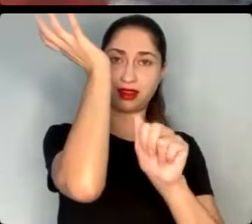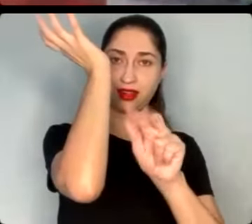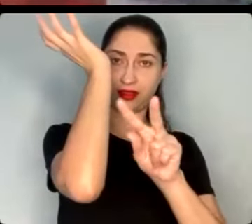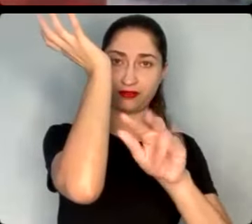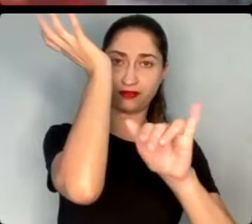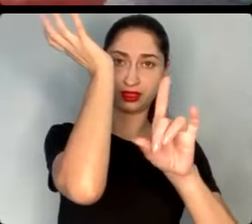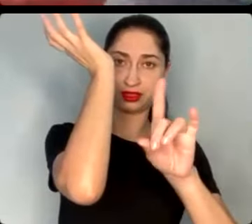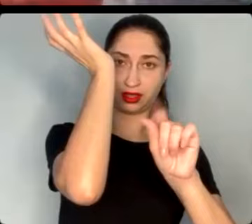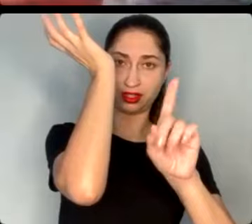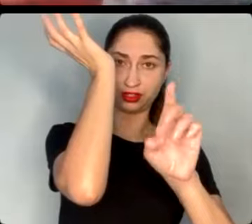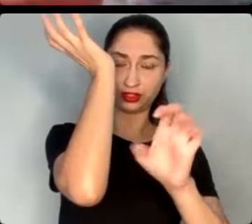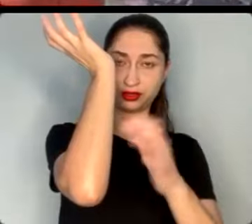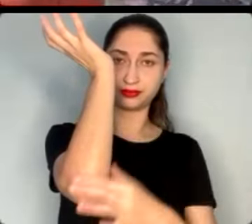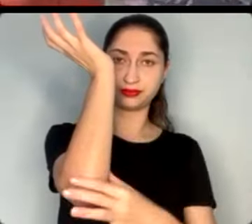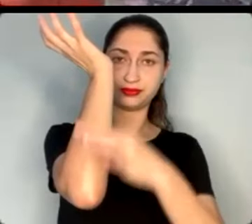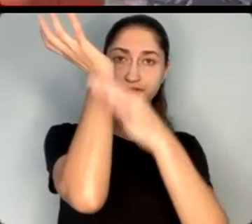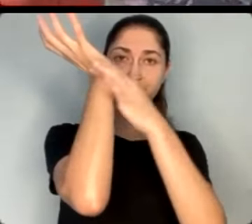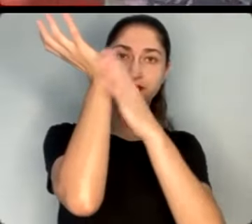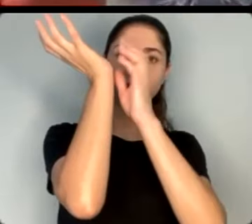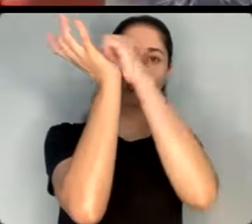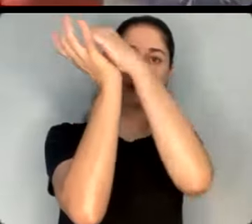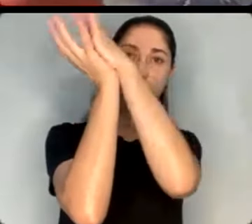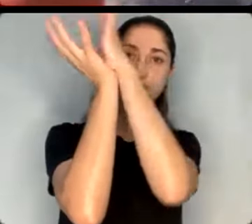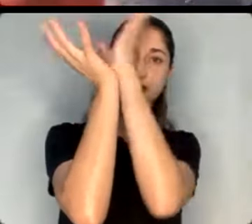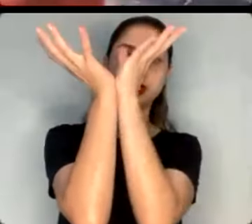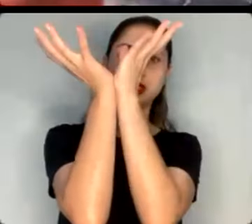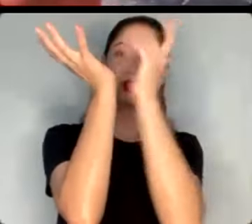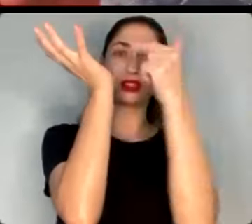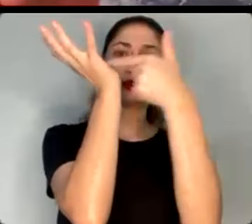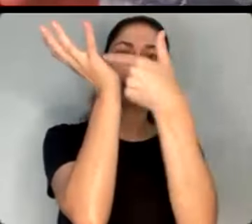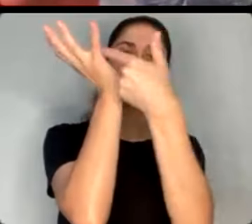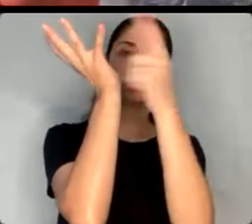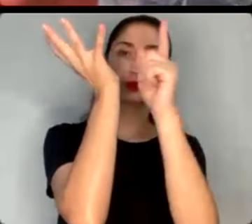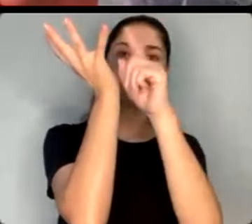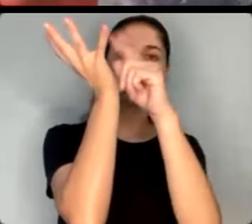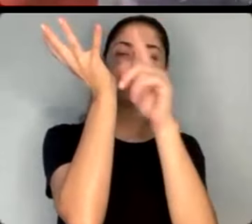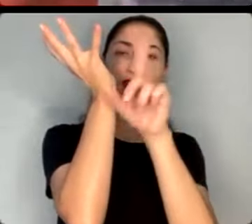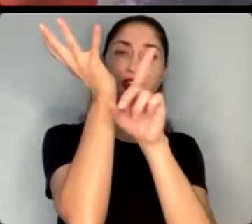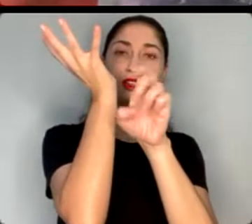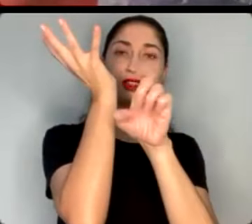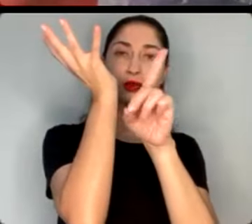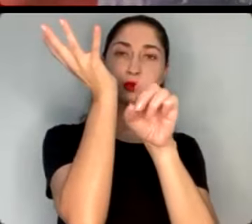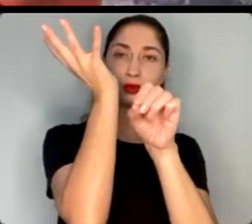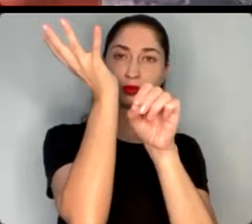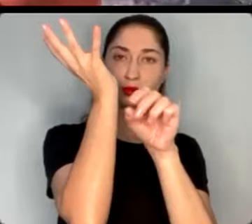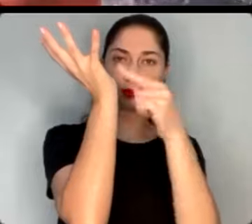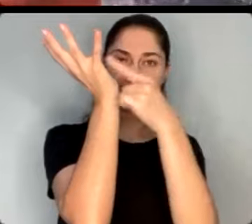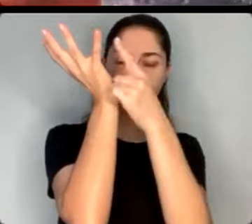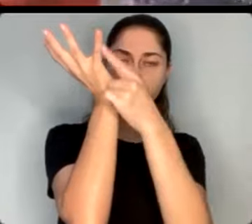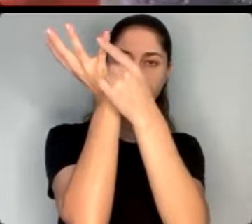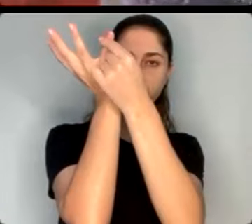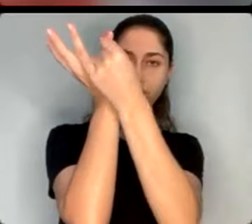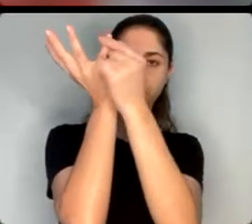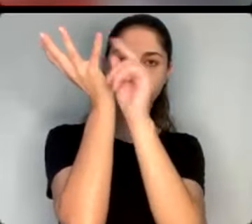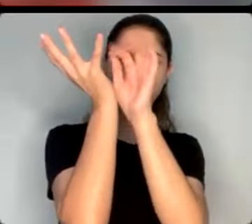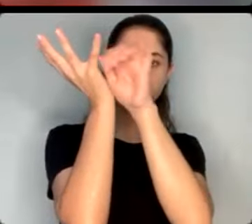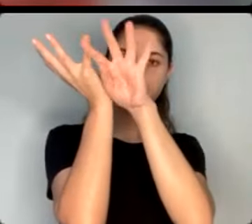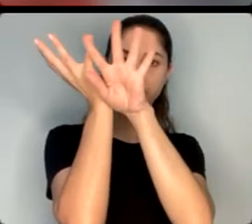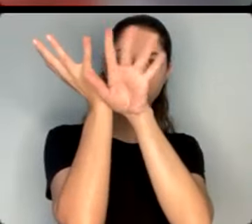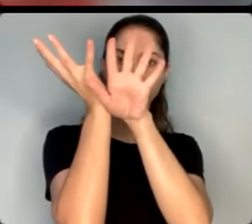e você teria essa região central do pé como sendo o tronco, e os dedos,